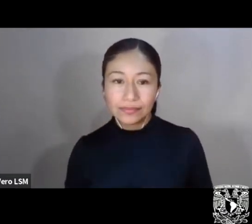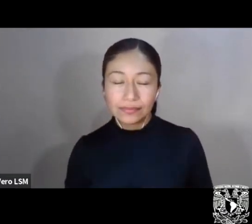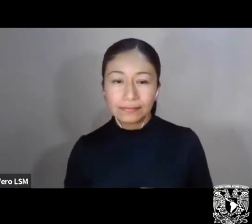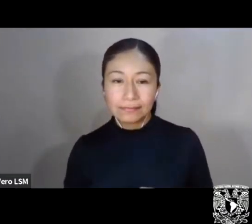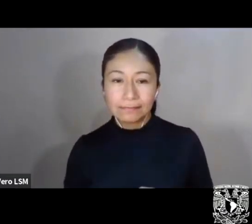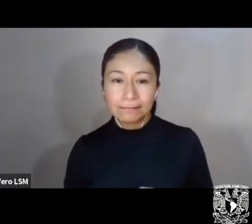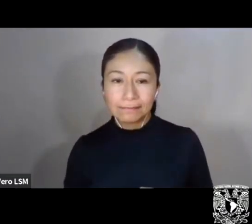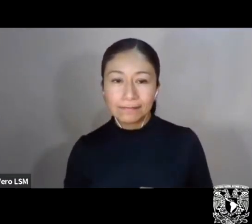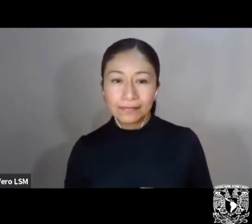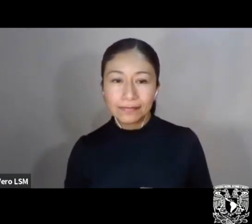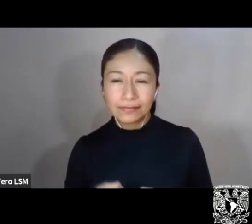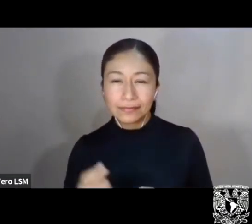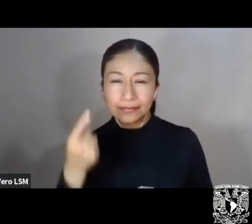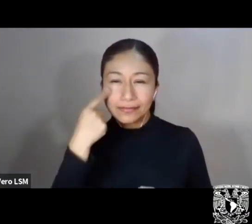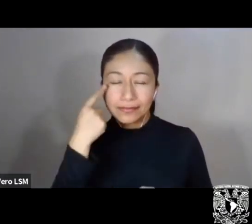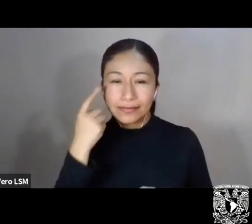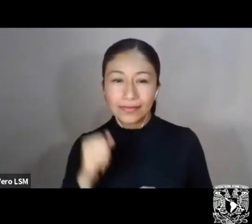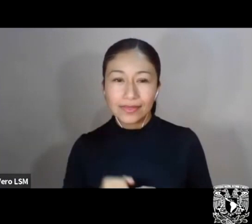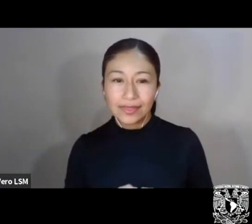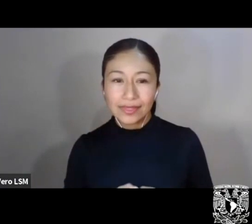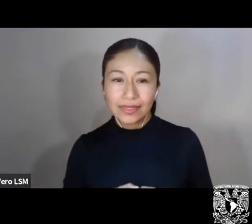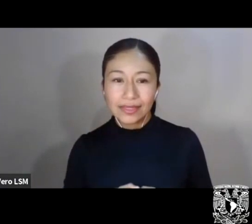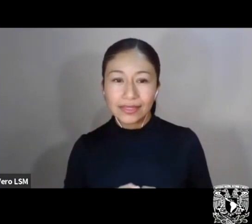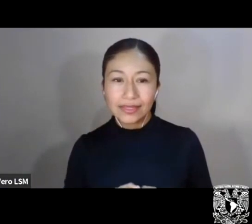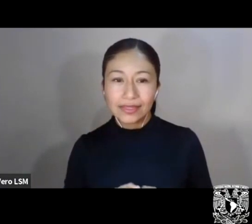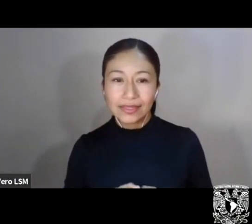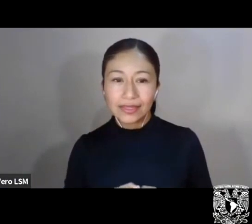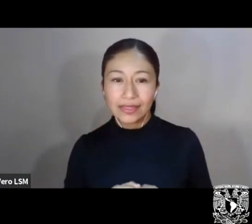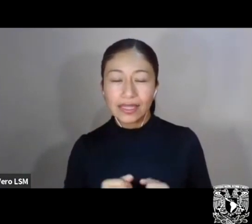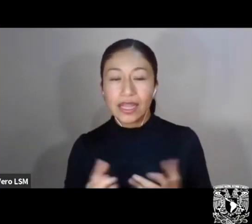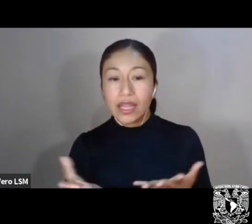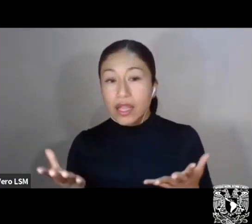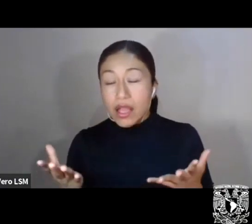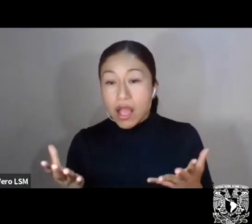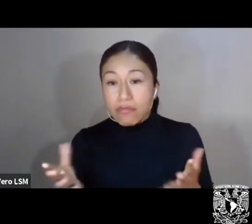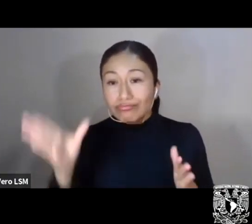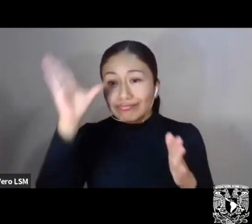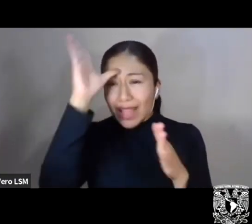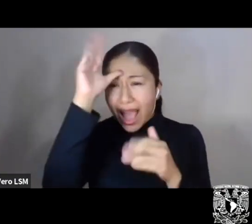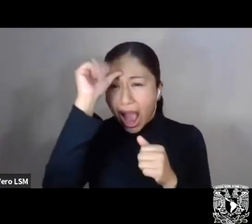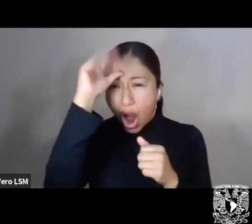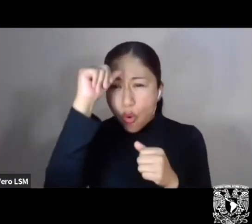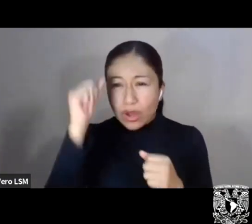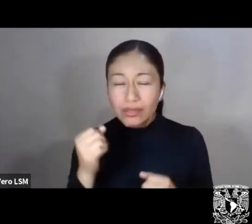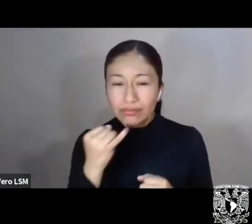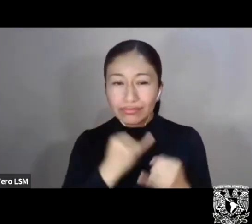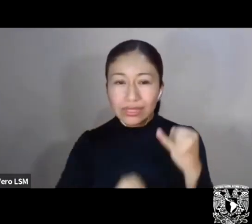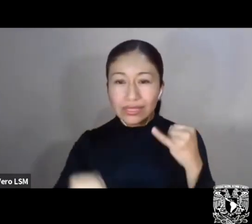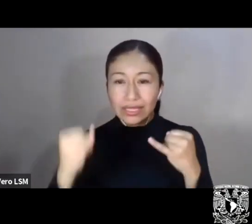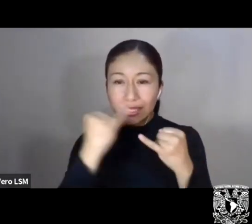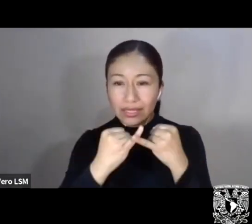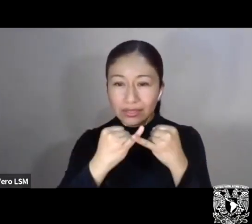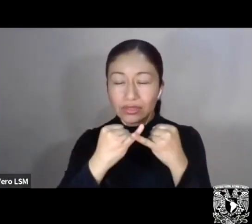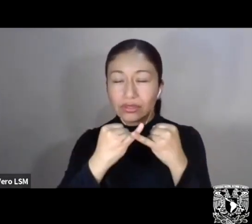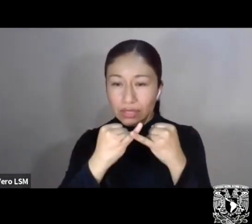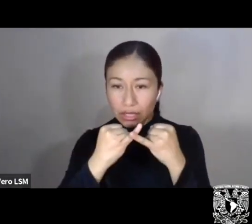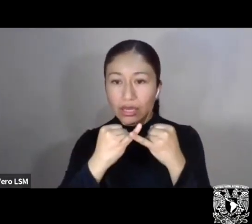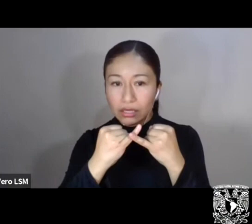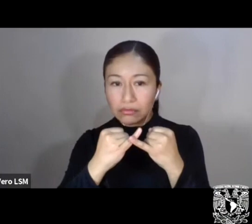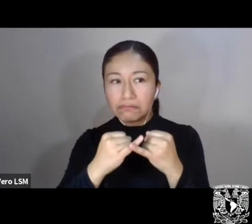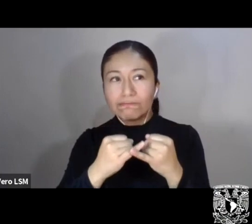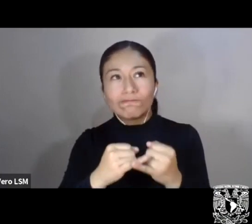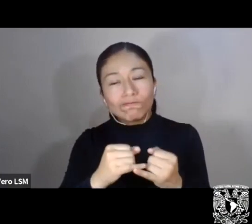de la convención, ¿no? Creo que sí es importante tenerla en cuenta. O sea, al final de cuentas